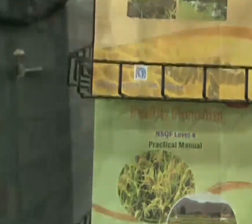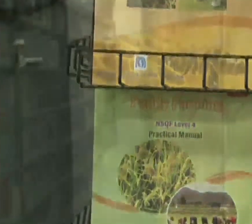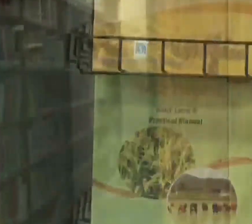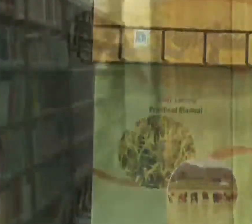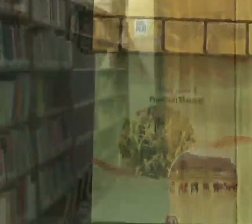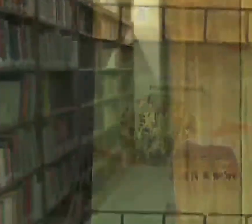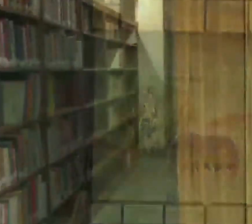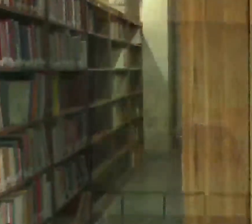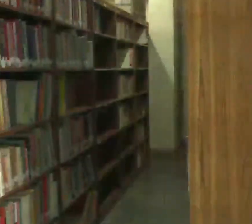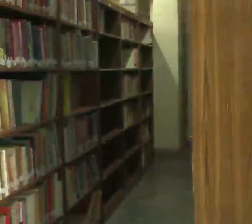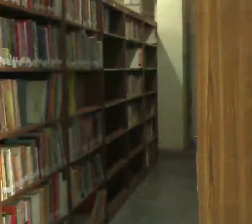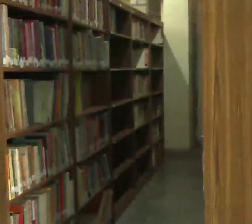में अनुवाद भी करते हैं।